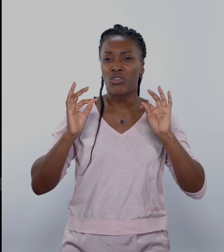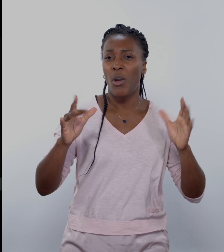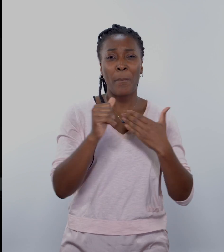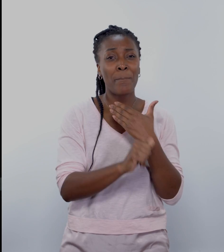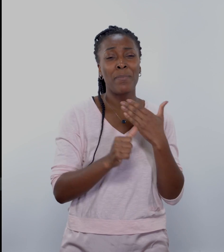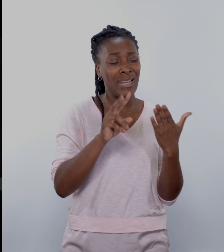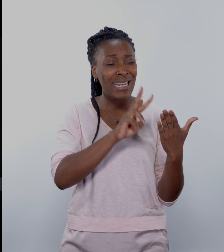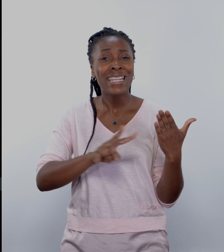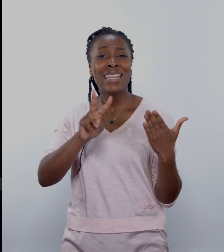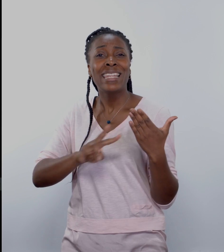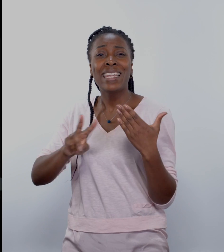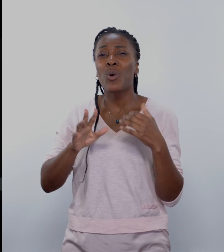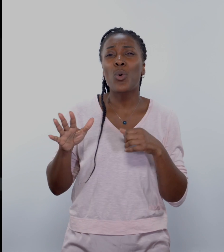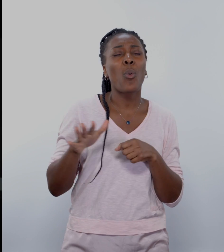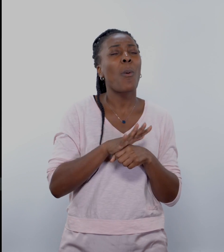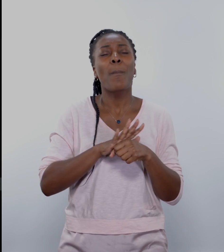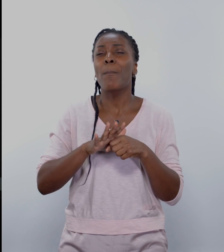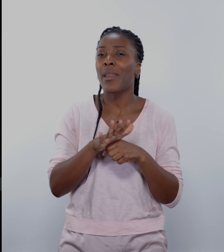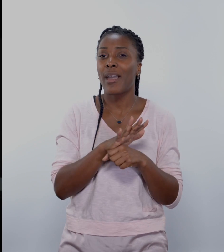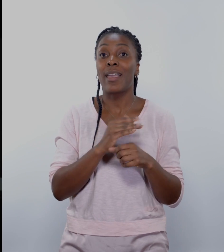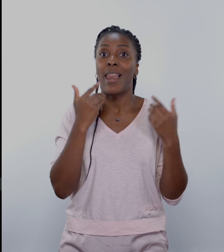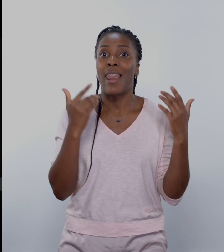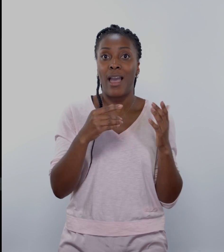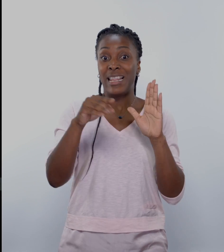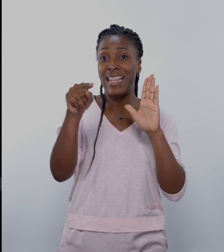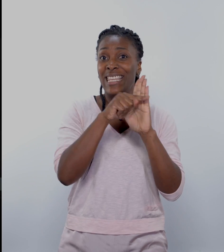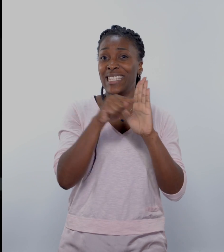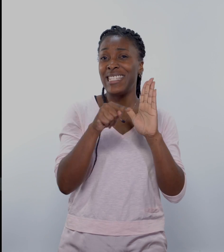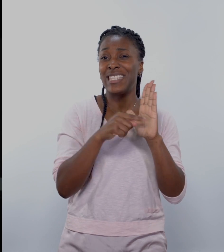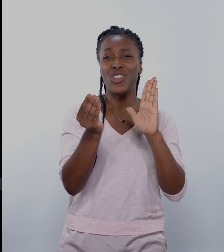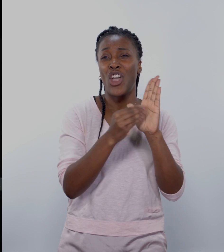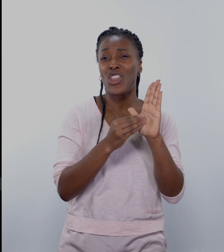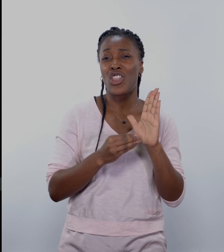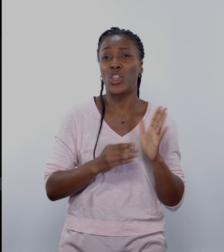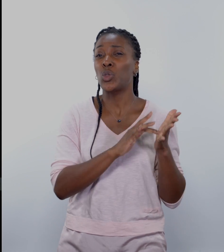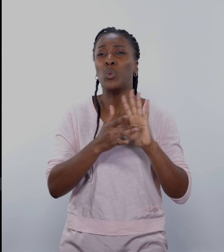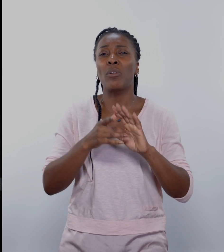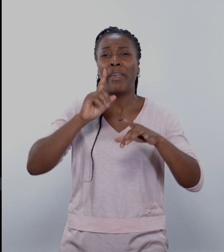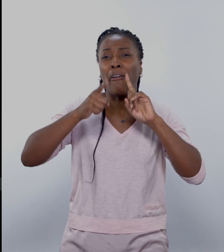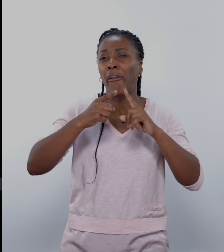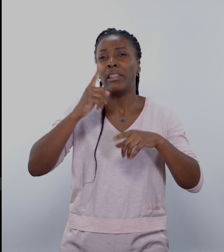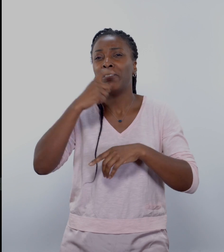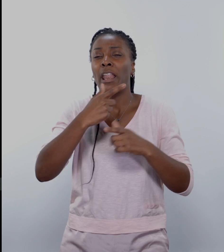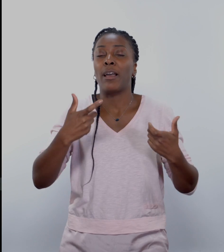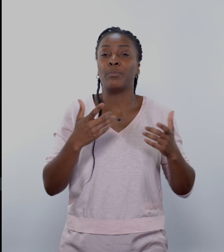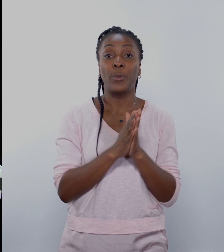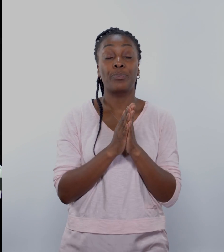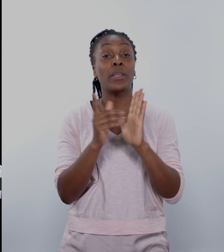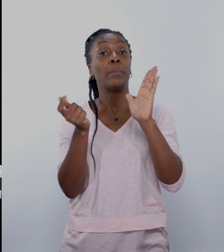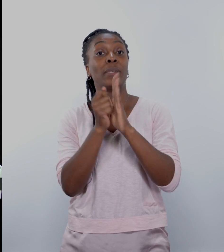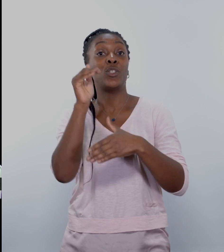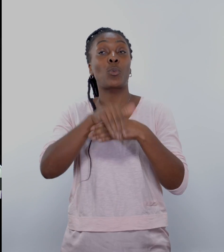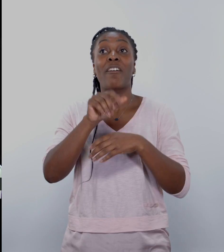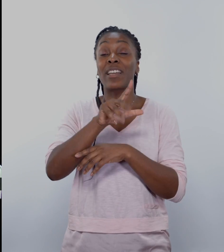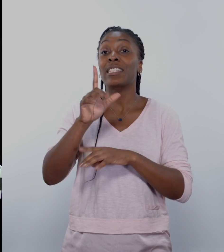Bible en entier, la lire en entière, et puis trouver la liste complète de toutes les difficultés. C'était un soir,